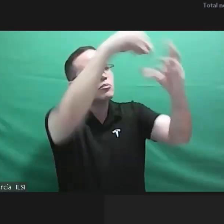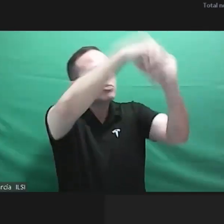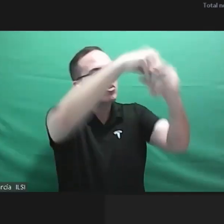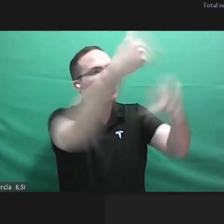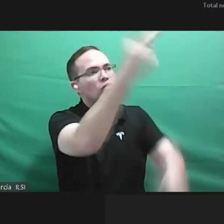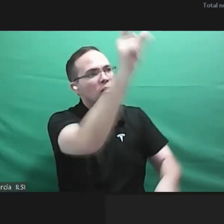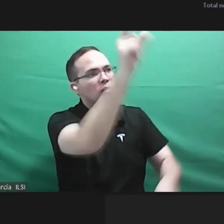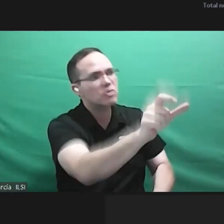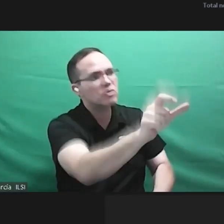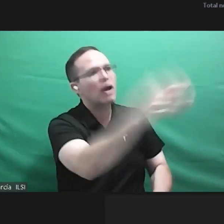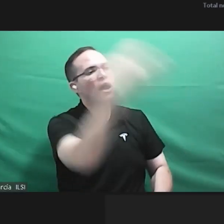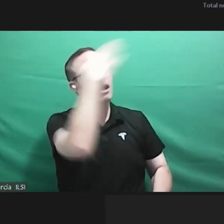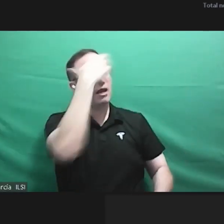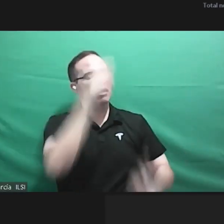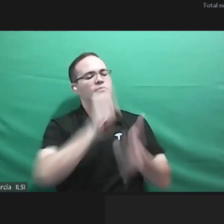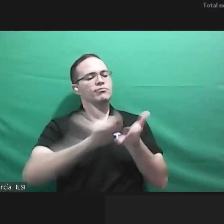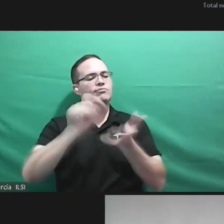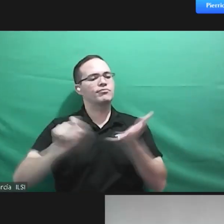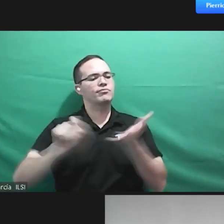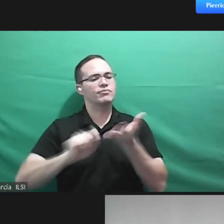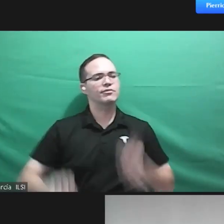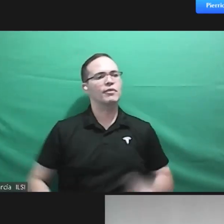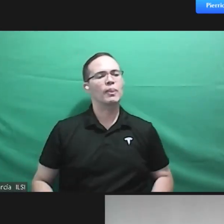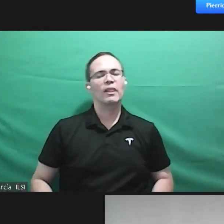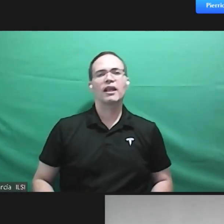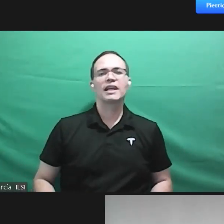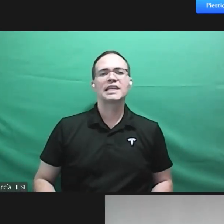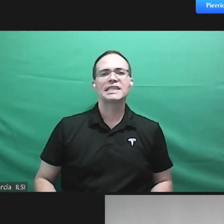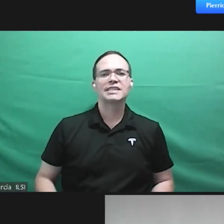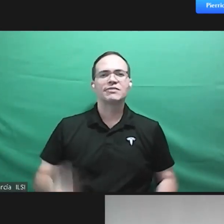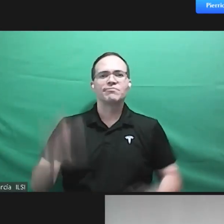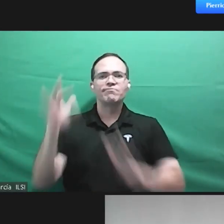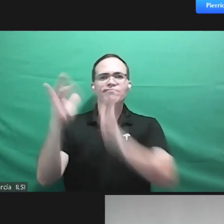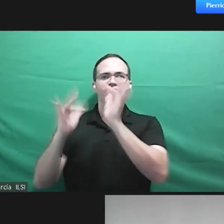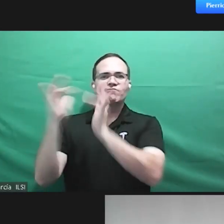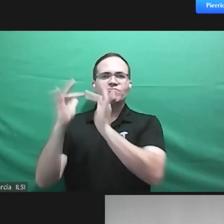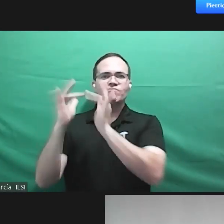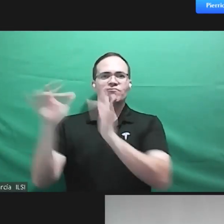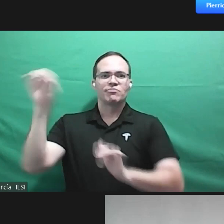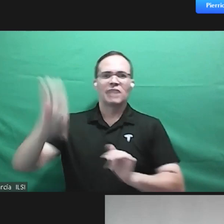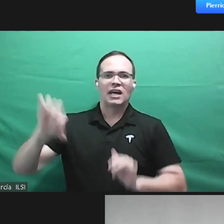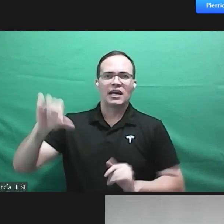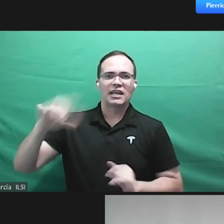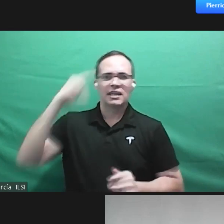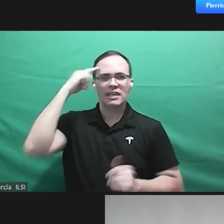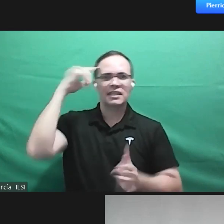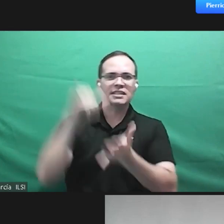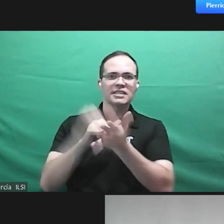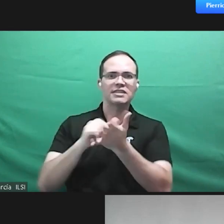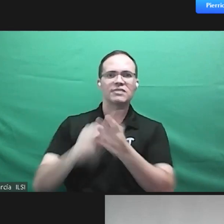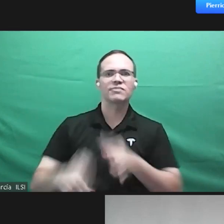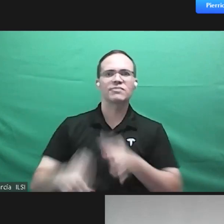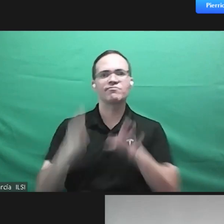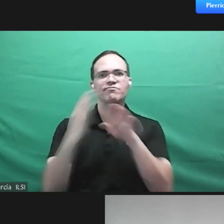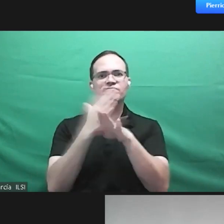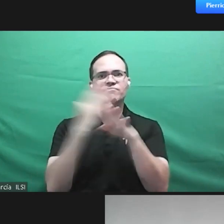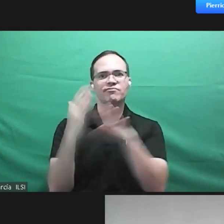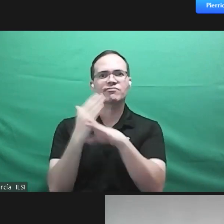Bueno, creo que no... La conexión es muy buena. Va a permitir identificar diferentes discapacidades, sí.